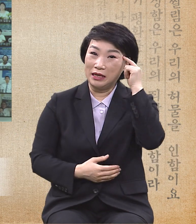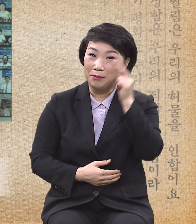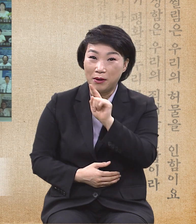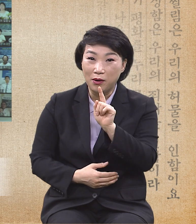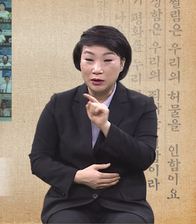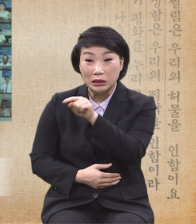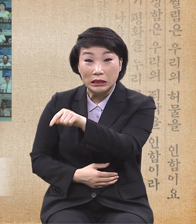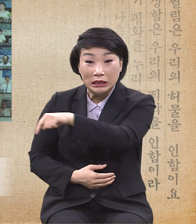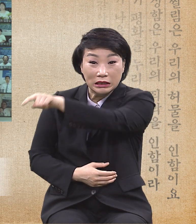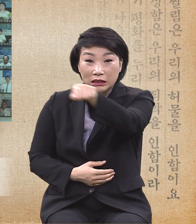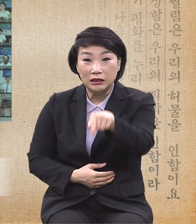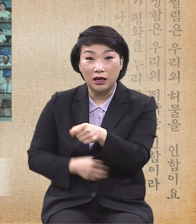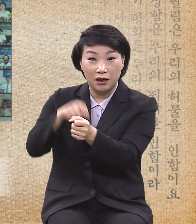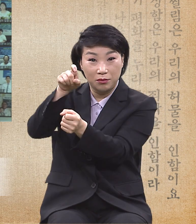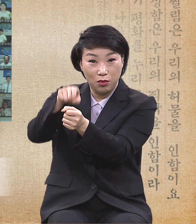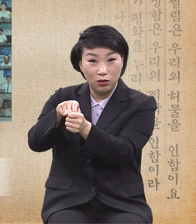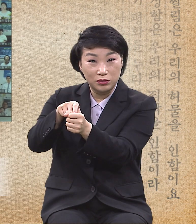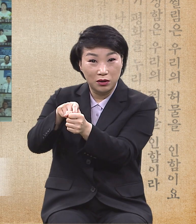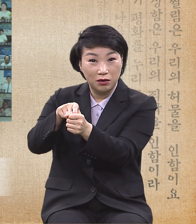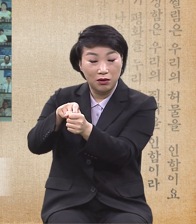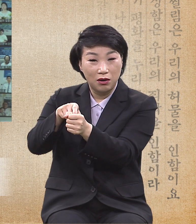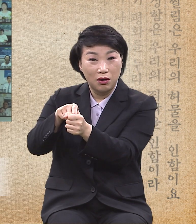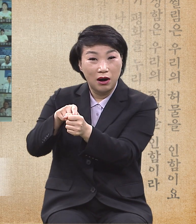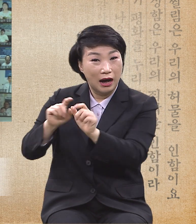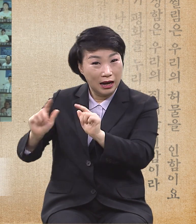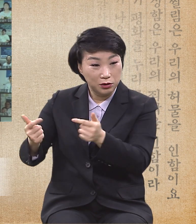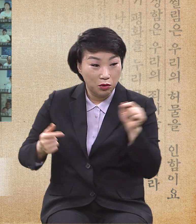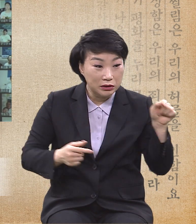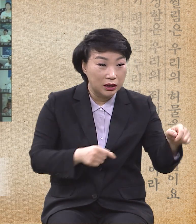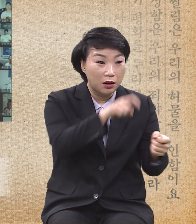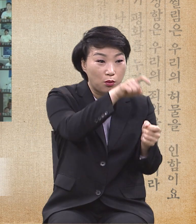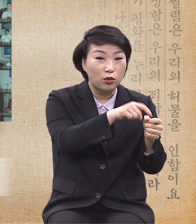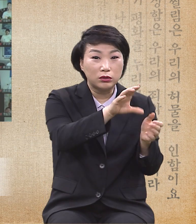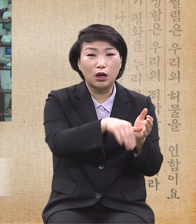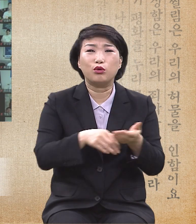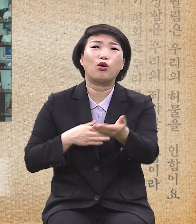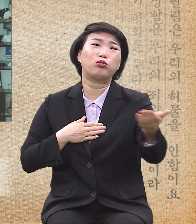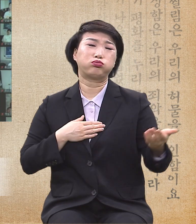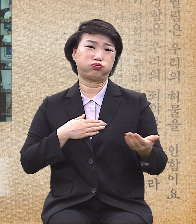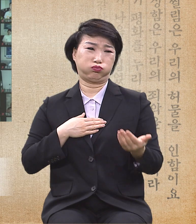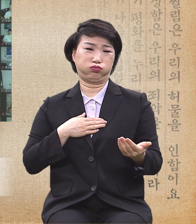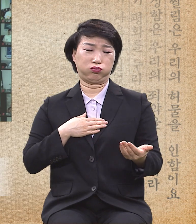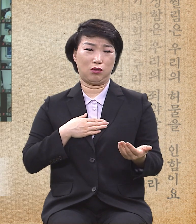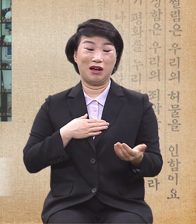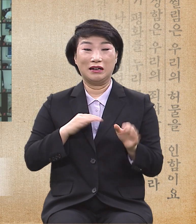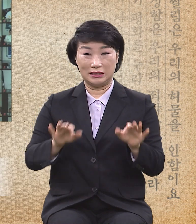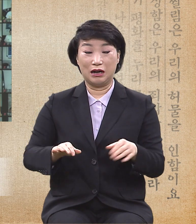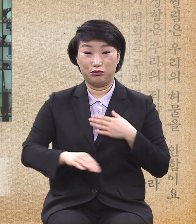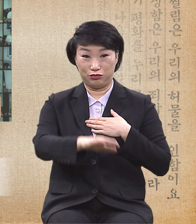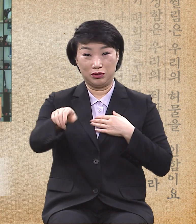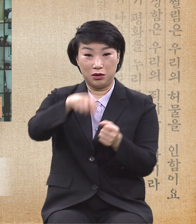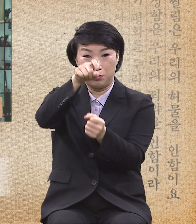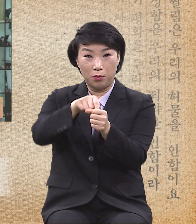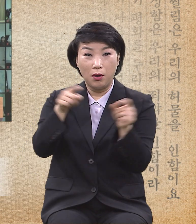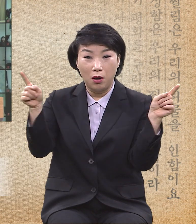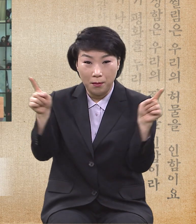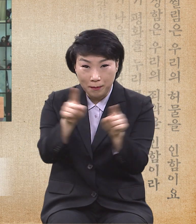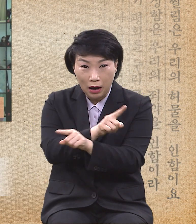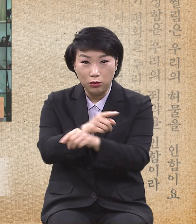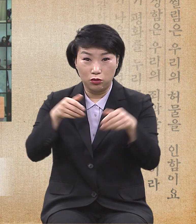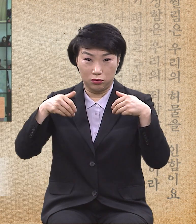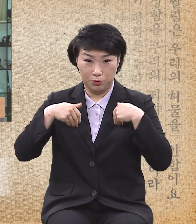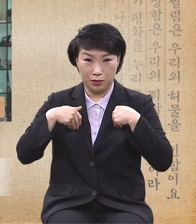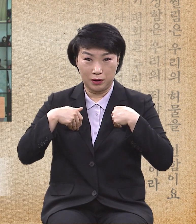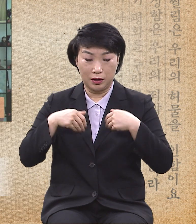그것이 목적이요 목표라고 한다면 이미 여러분들은 목표 설정을 바꾸지 않으면 안